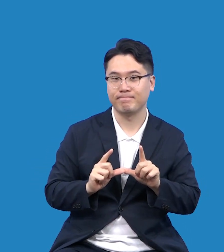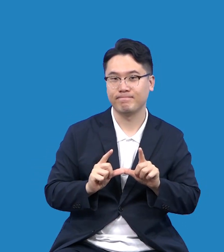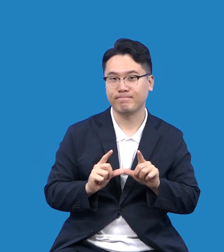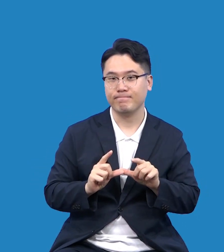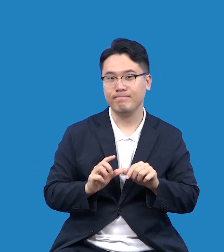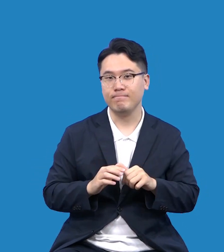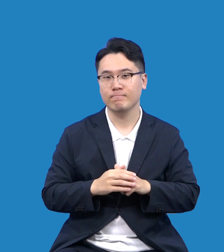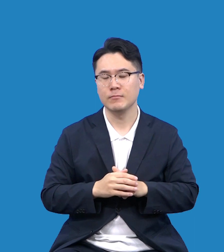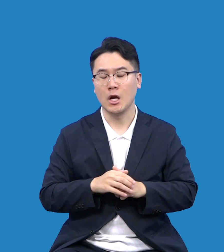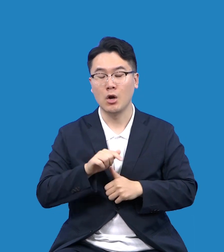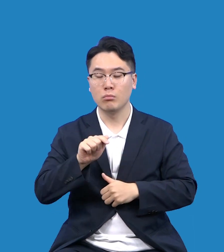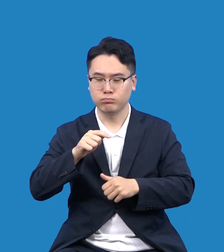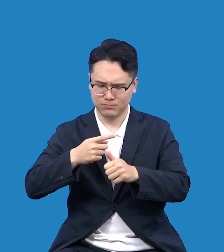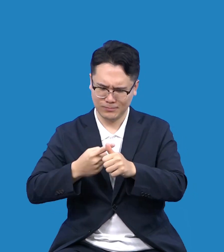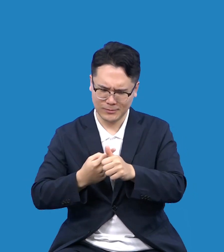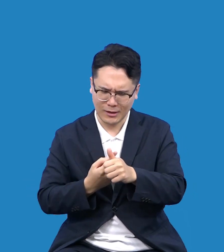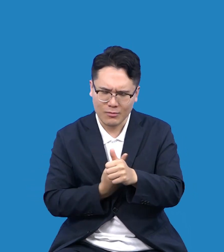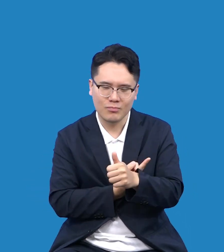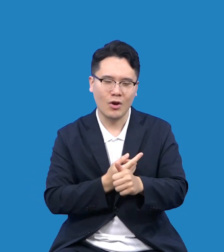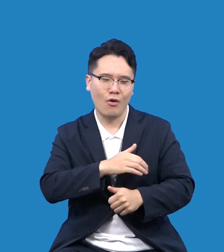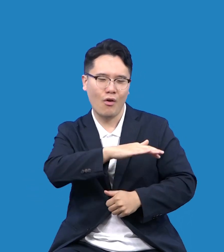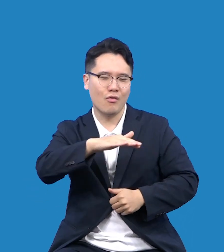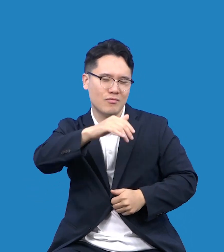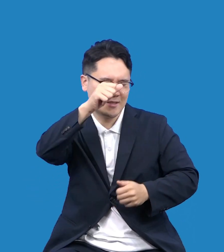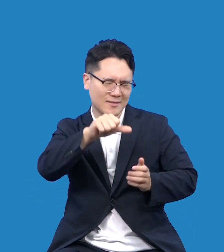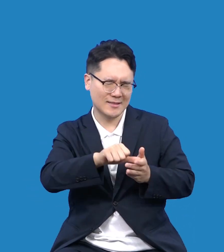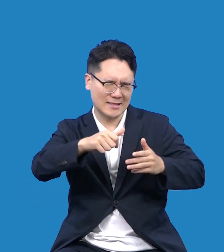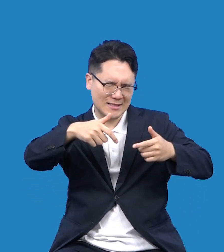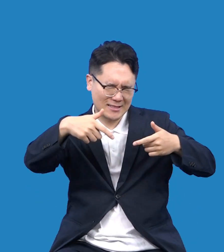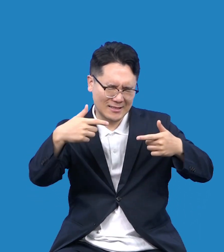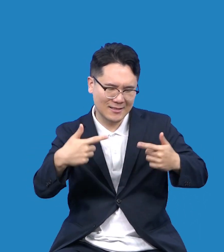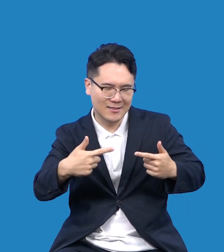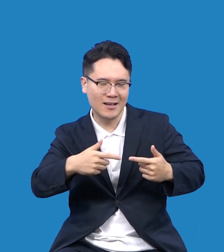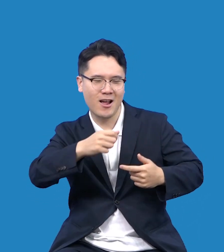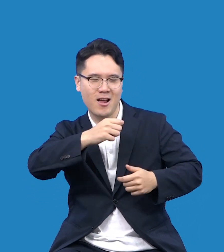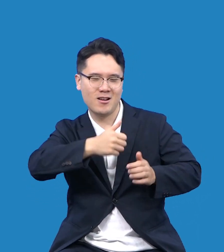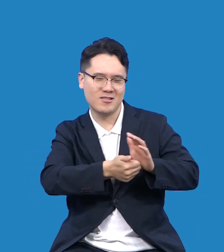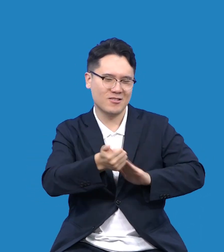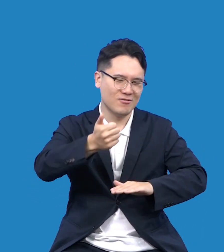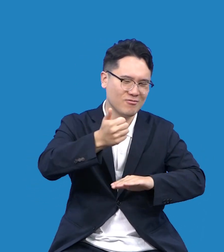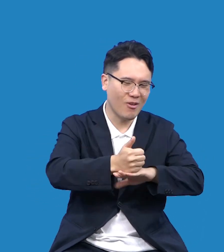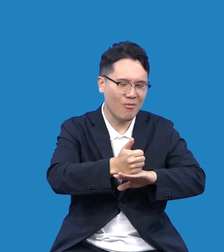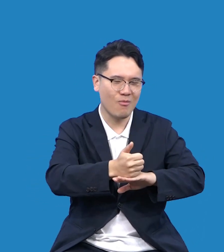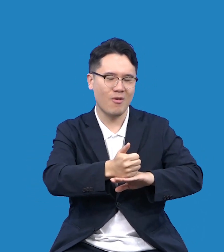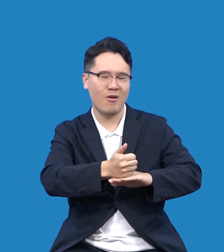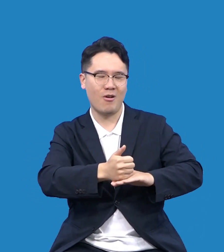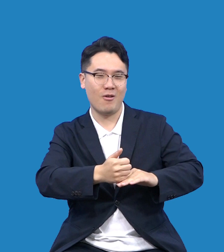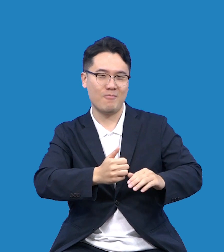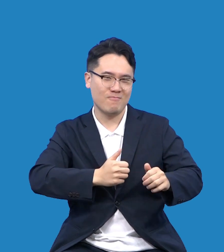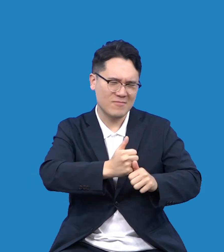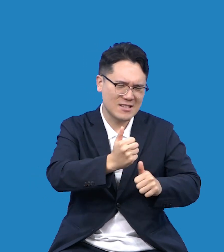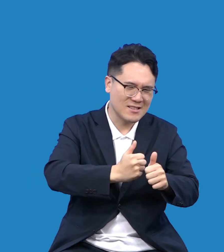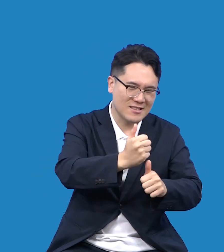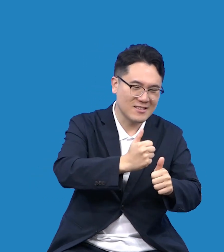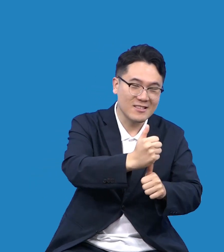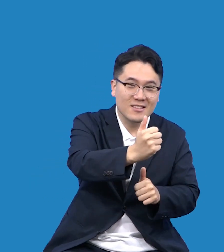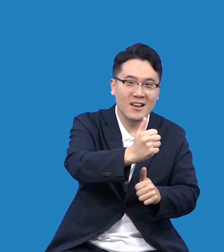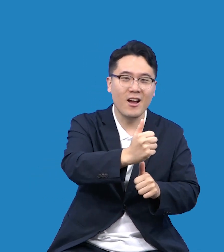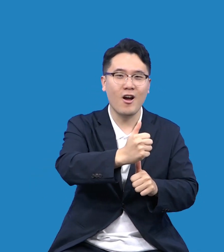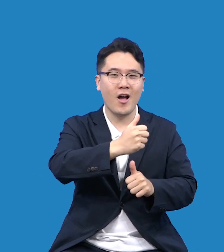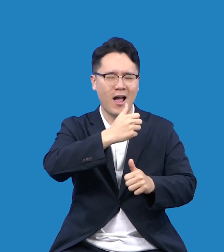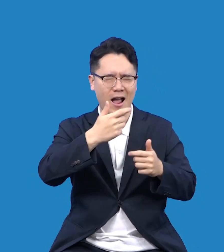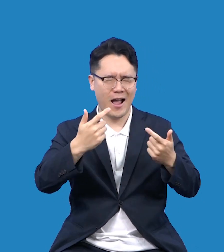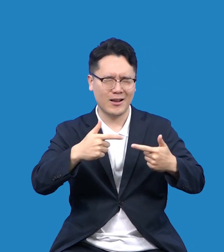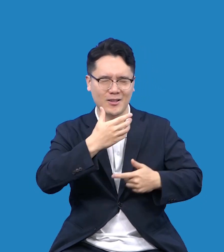우리의 인생이 늘 성공하고 늘 번영하고 늘 축복되고 이렇게 된다라고